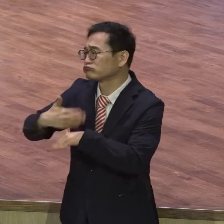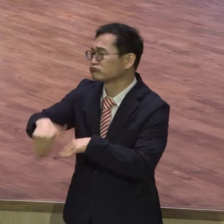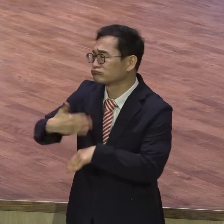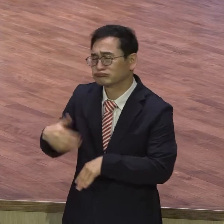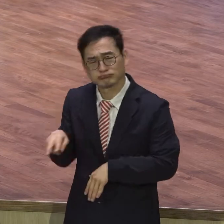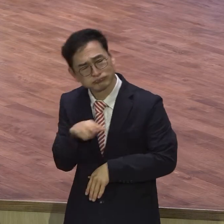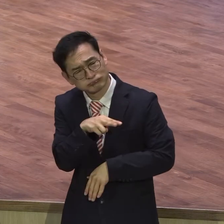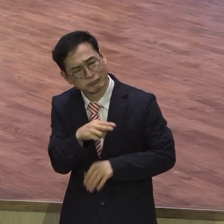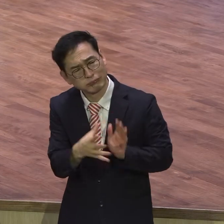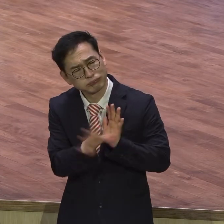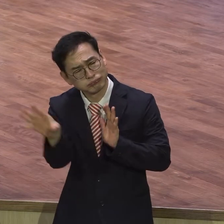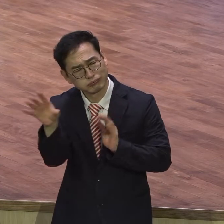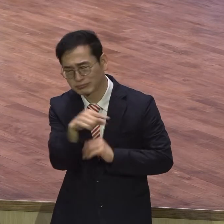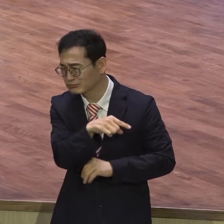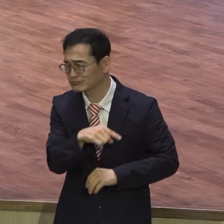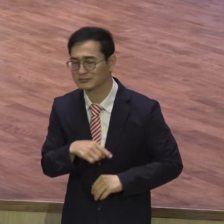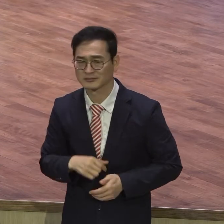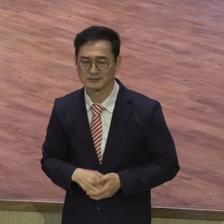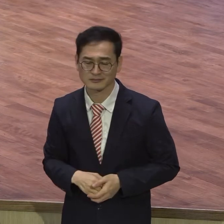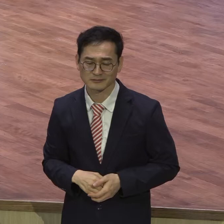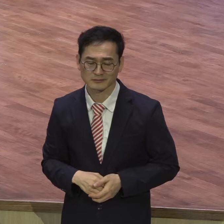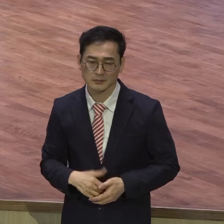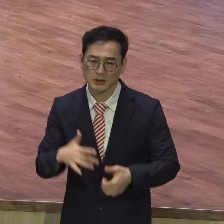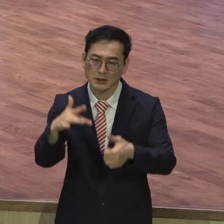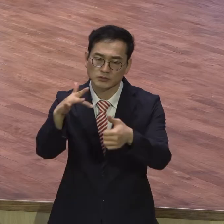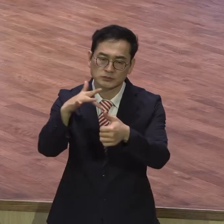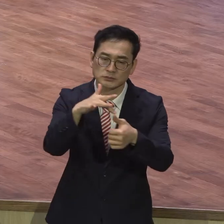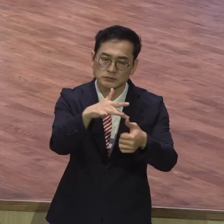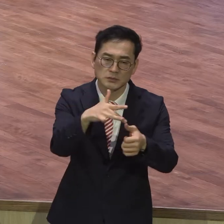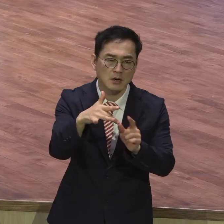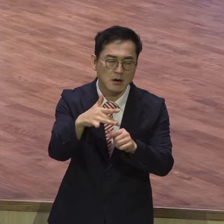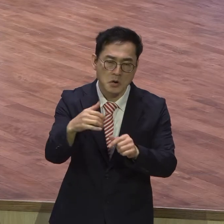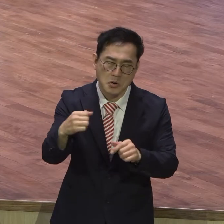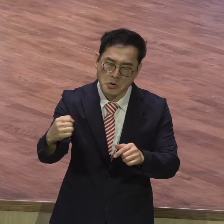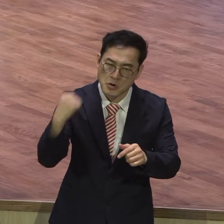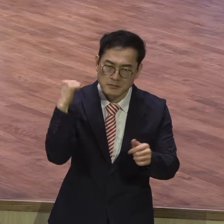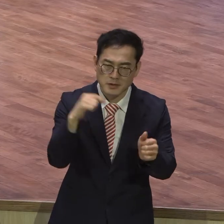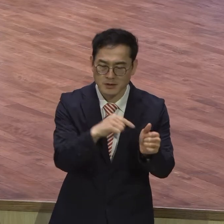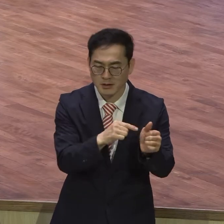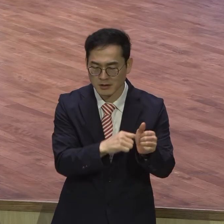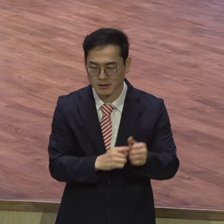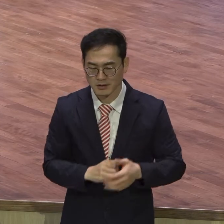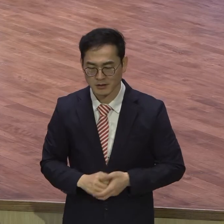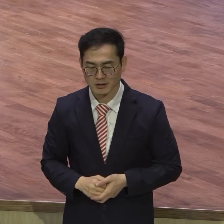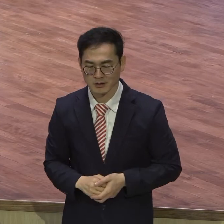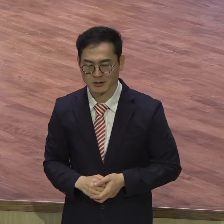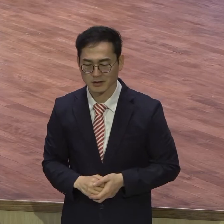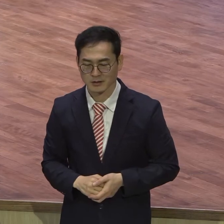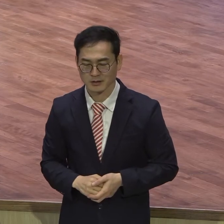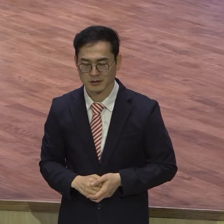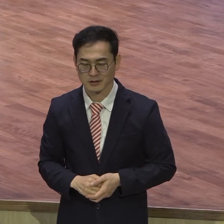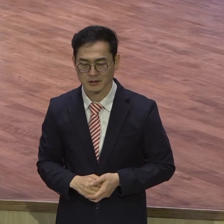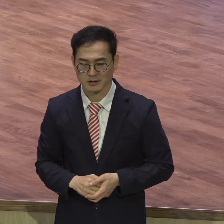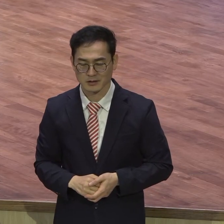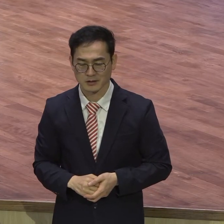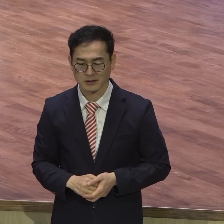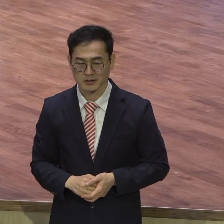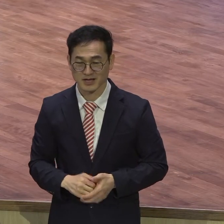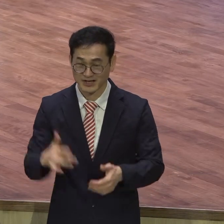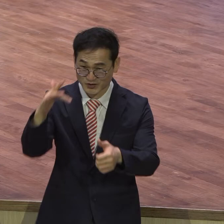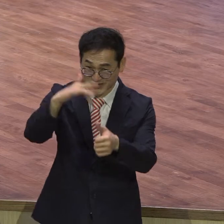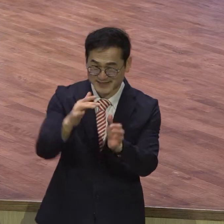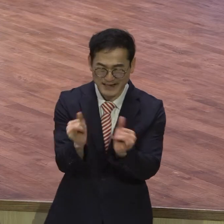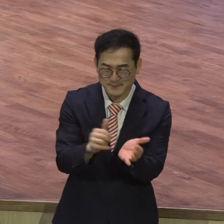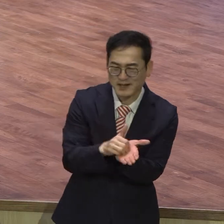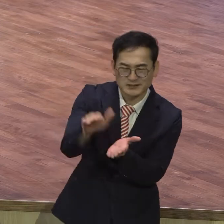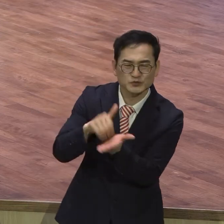아 저 무당이구나 그런 생각 귀신이 얼마나 힘이 좋은지 제가 귀신을 개척하면서 쫓아낸는데 귀신 들린 사람이 많이 왔는데